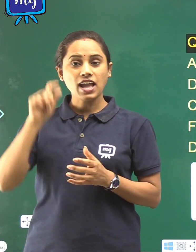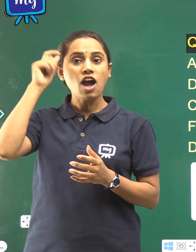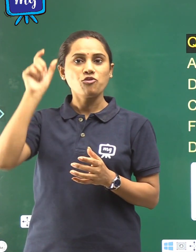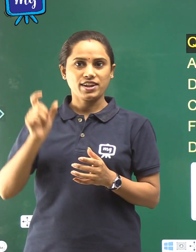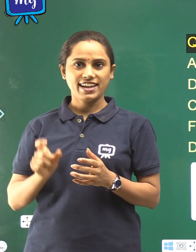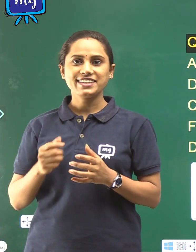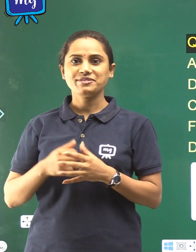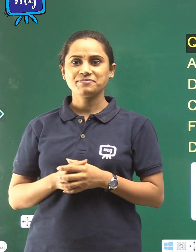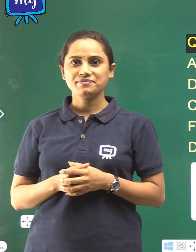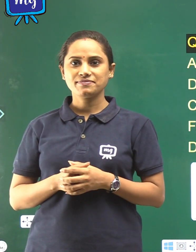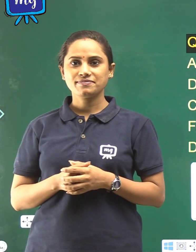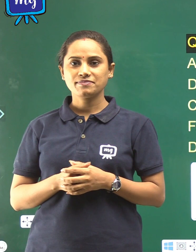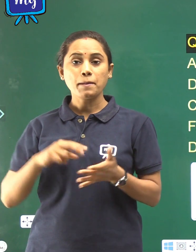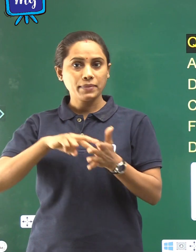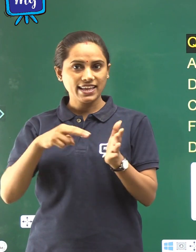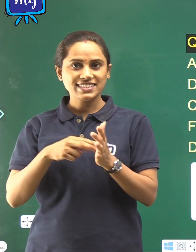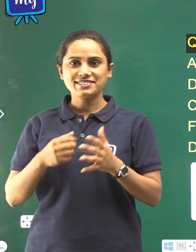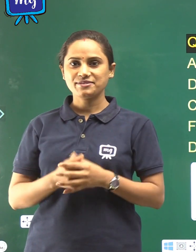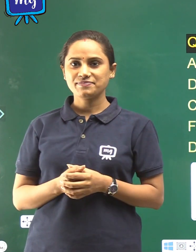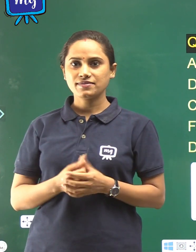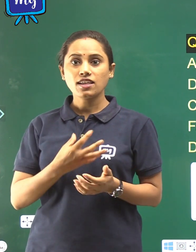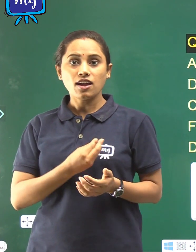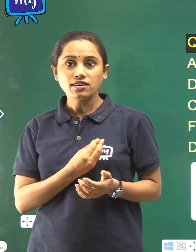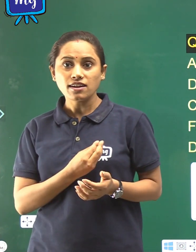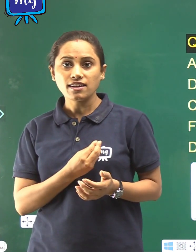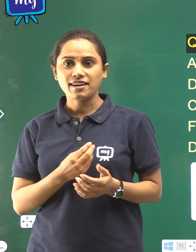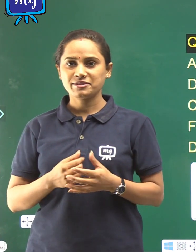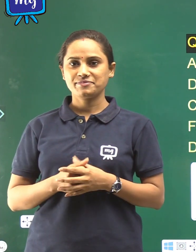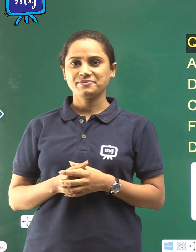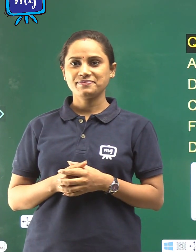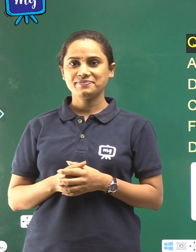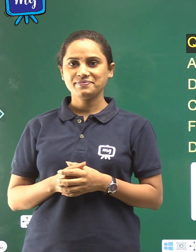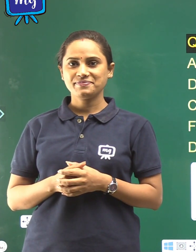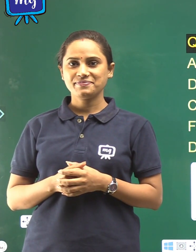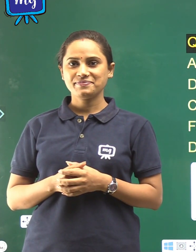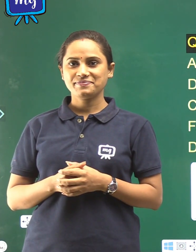Afraid means डरना.